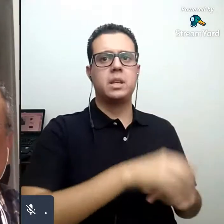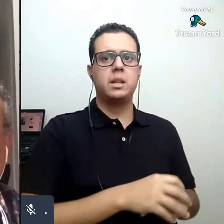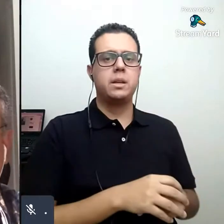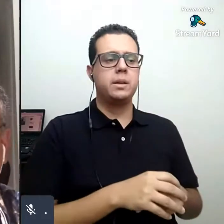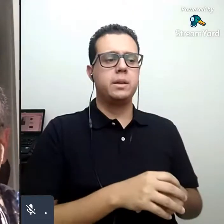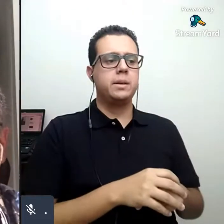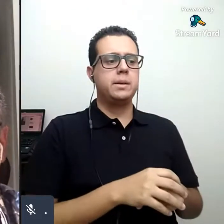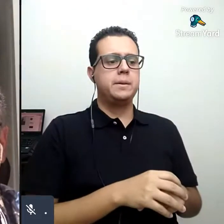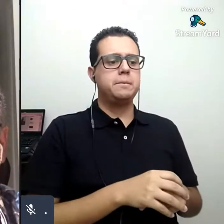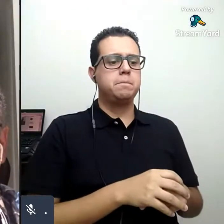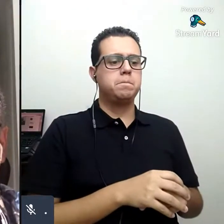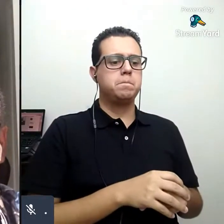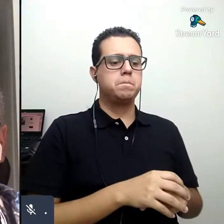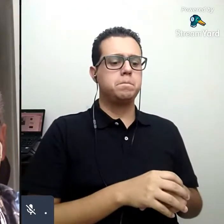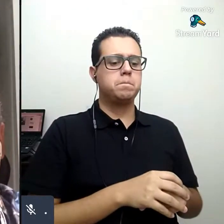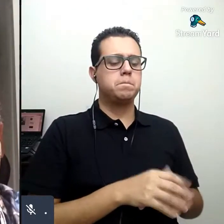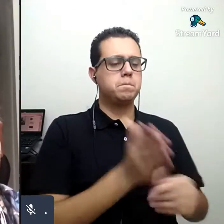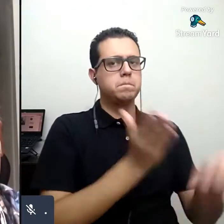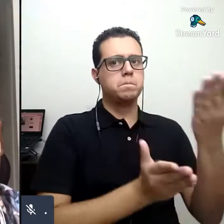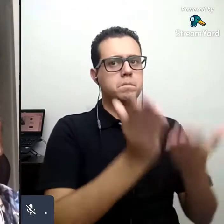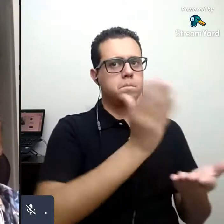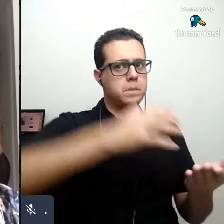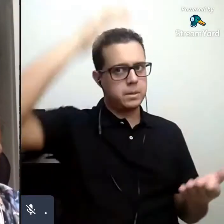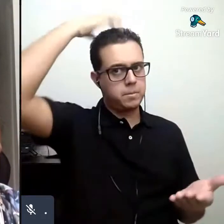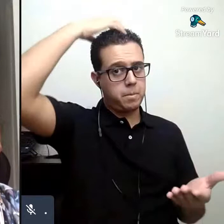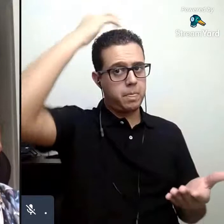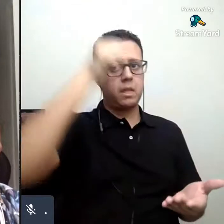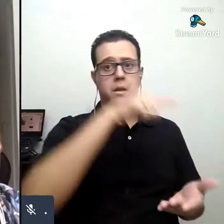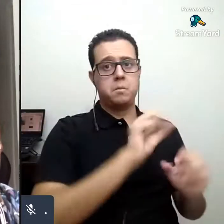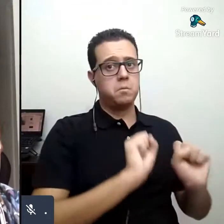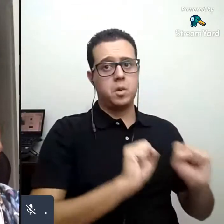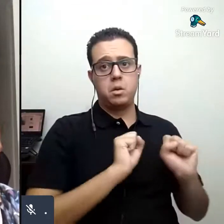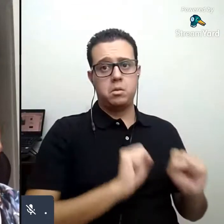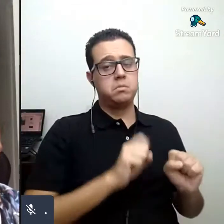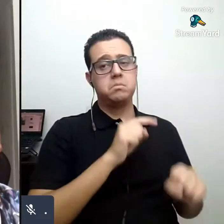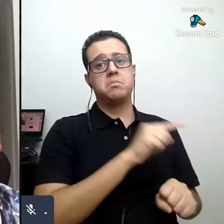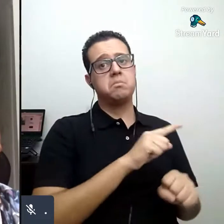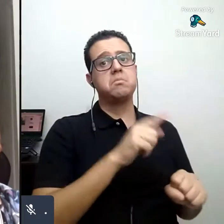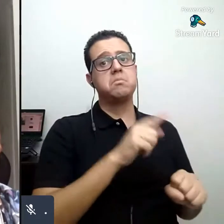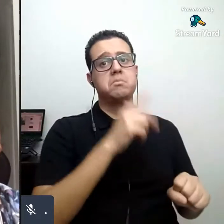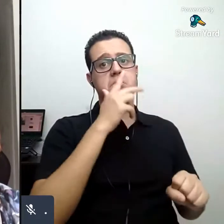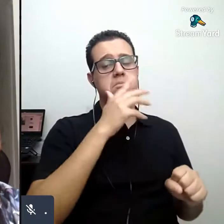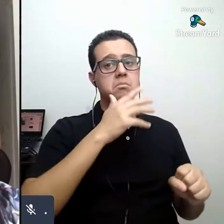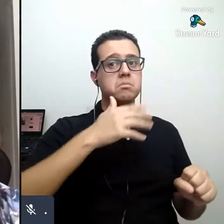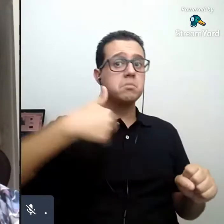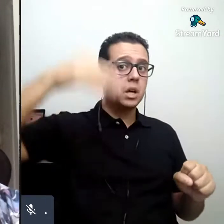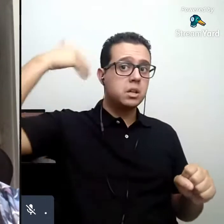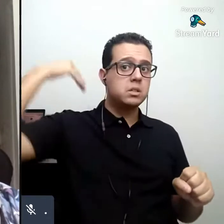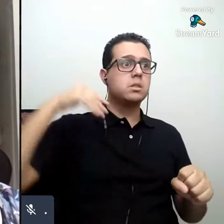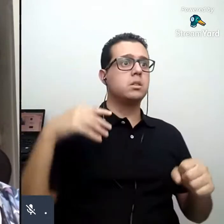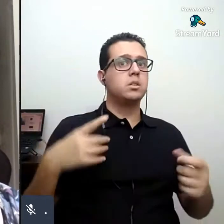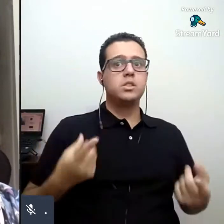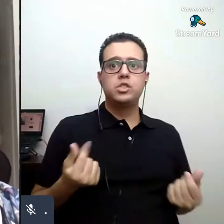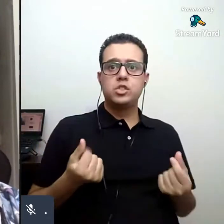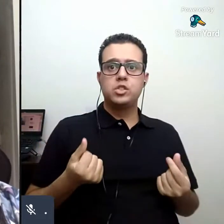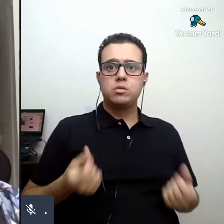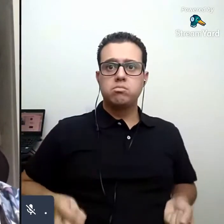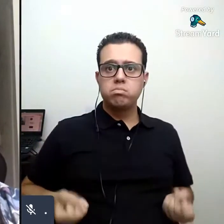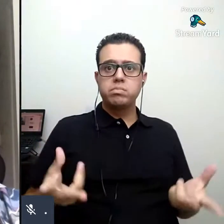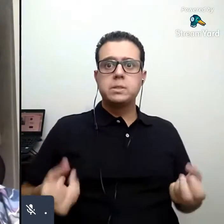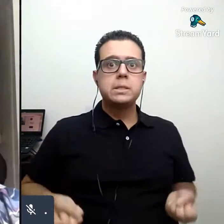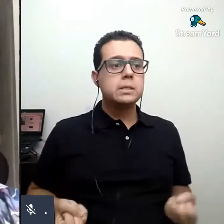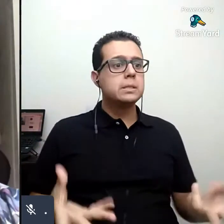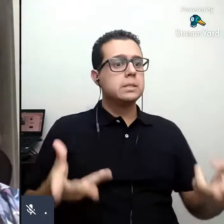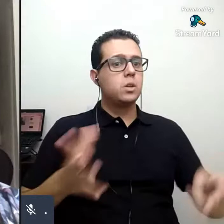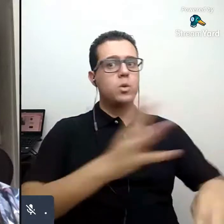ele certamente poderia e deve ter procurado usar os seus recursos financeiros para a cura